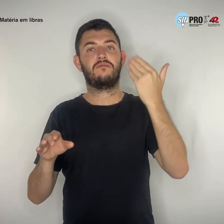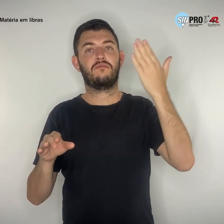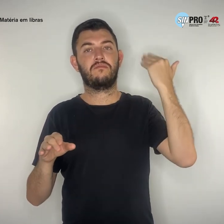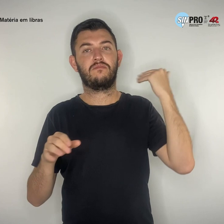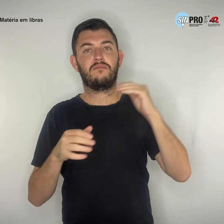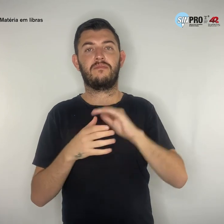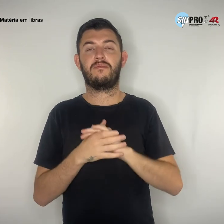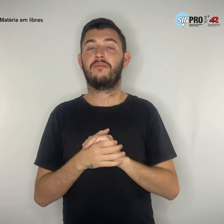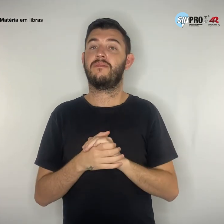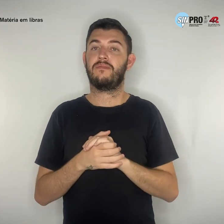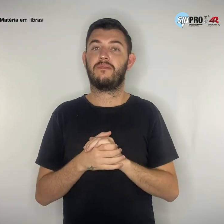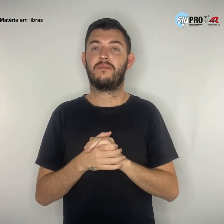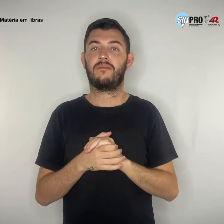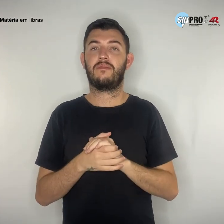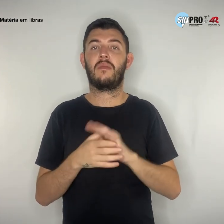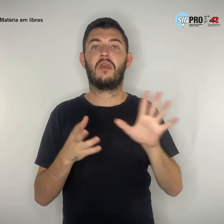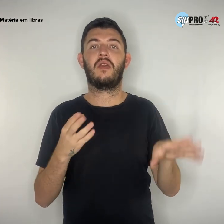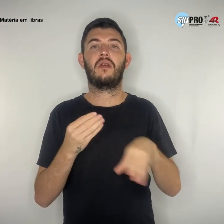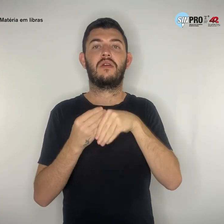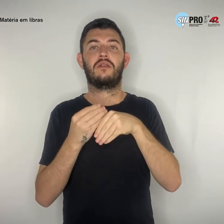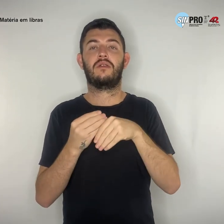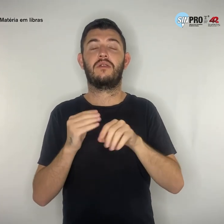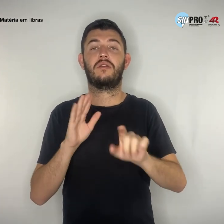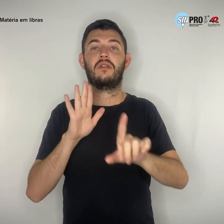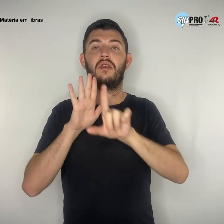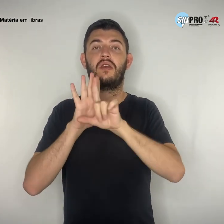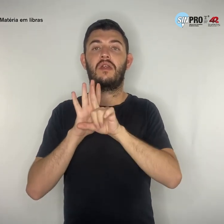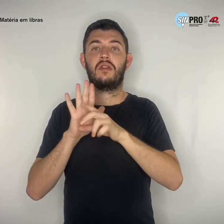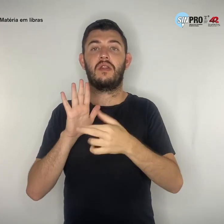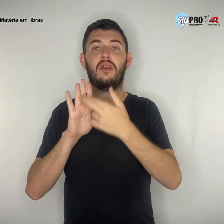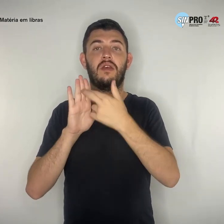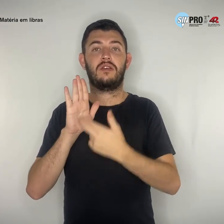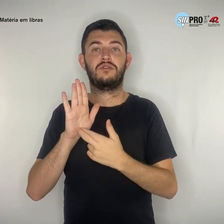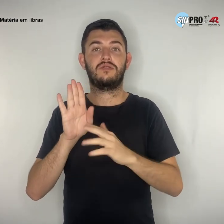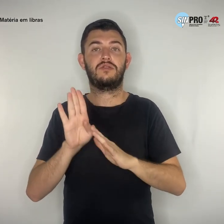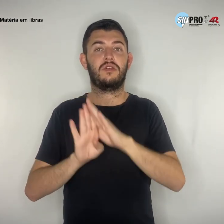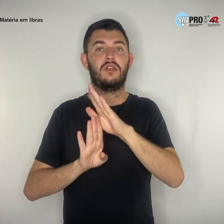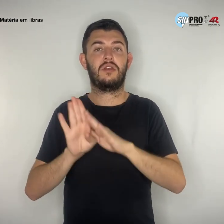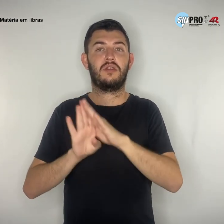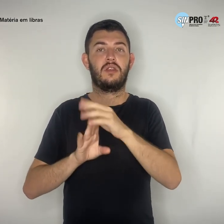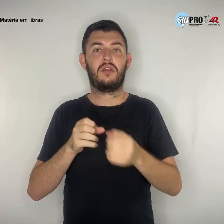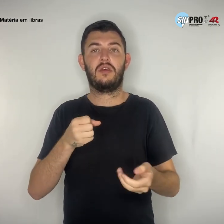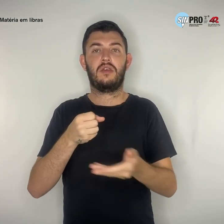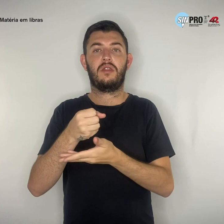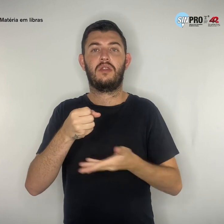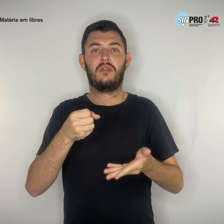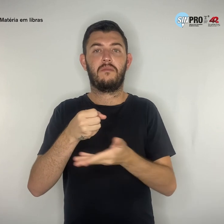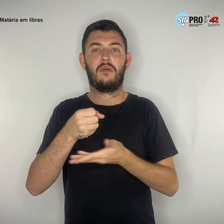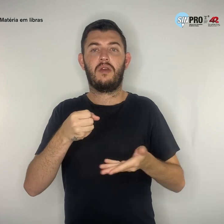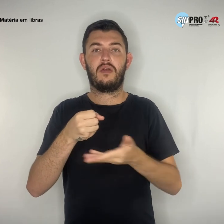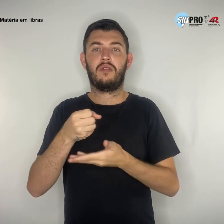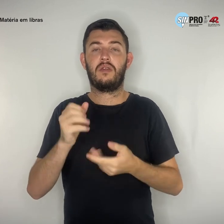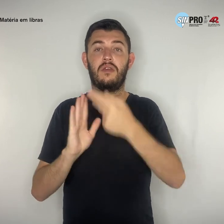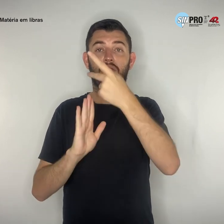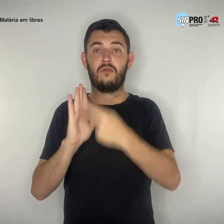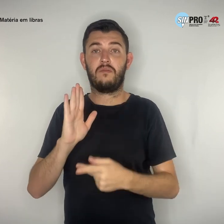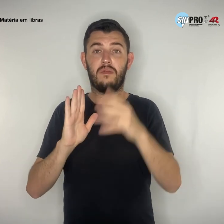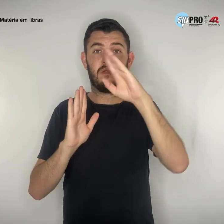Ele acrescentou que na Lei de Diretrizes e Bases e no Plano Nacional de Educação não